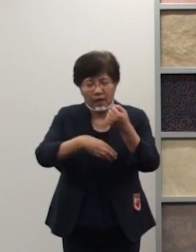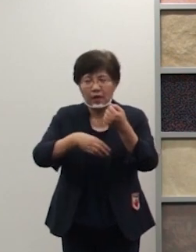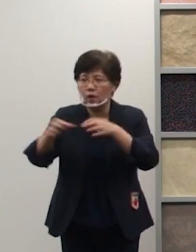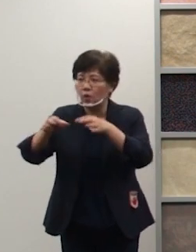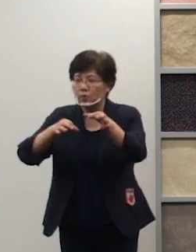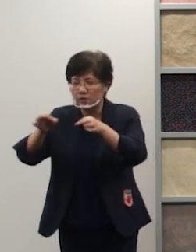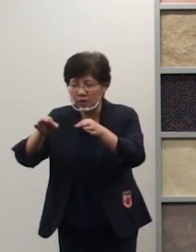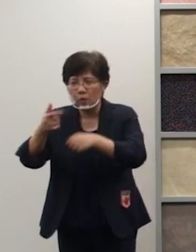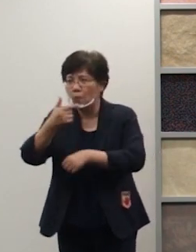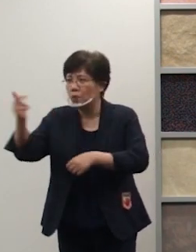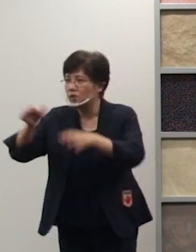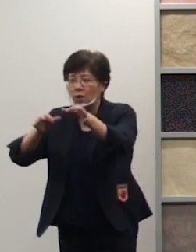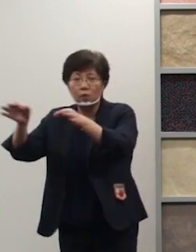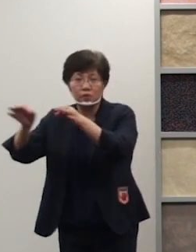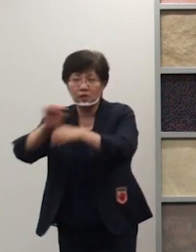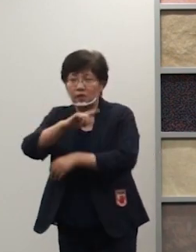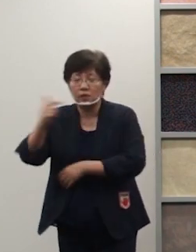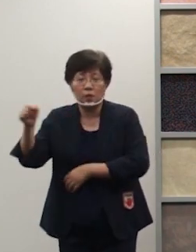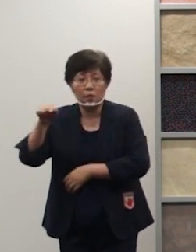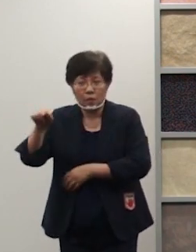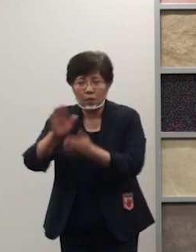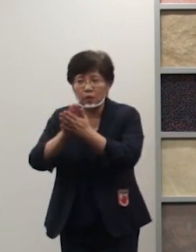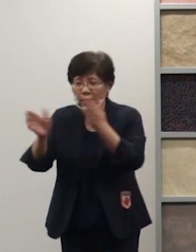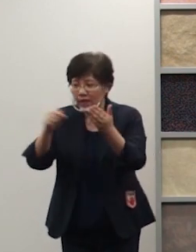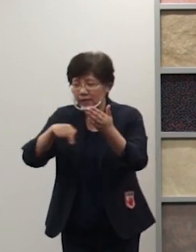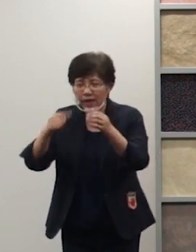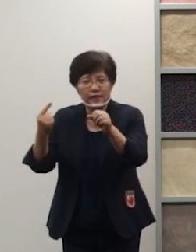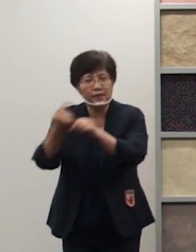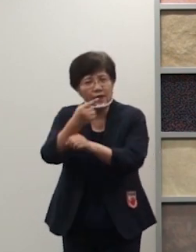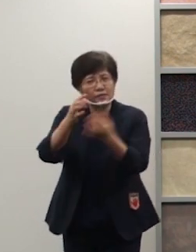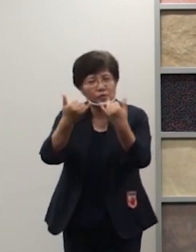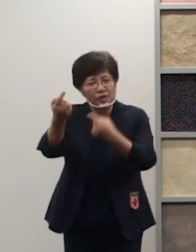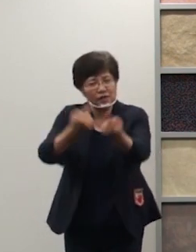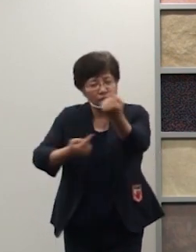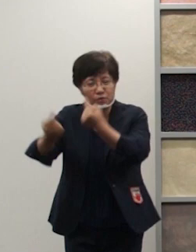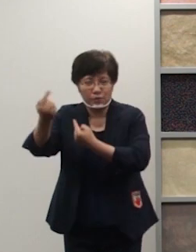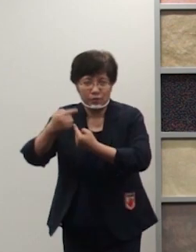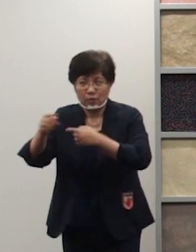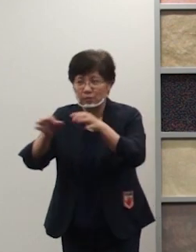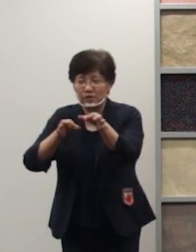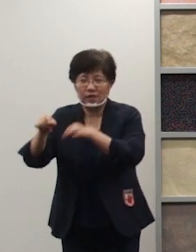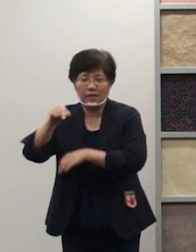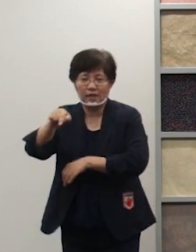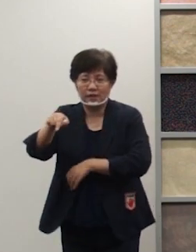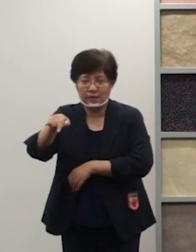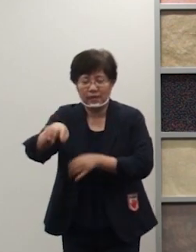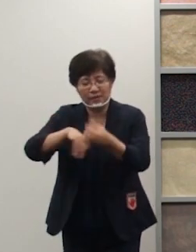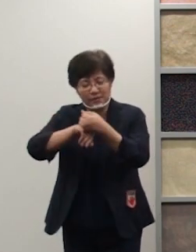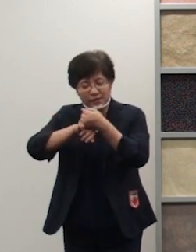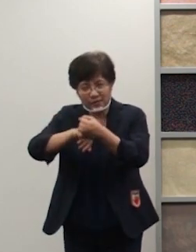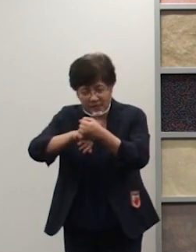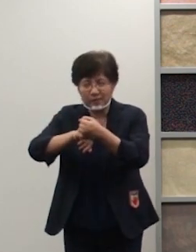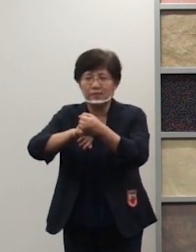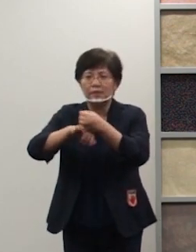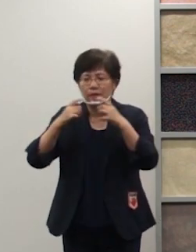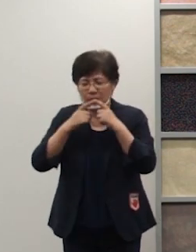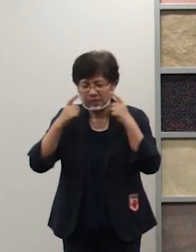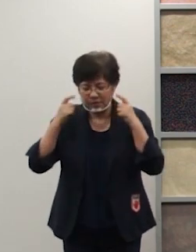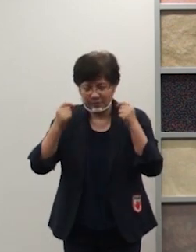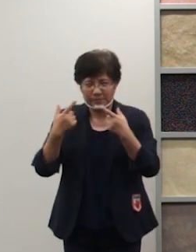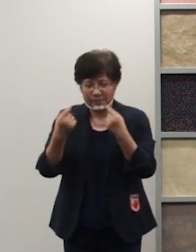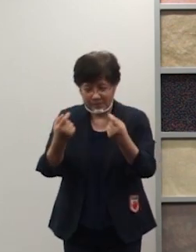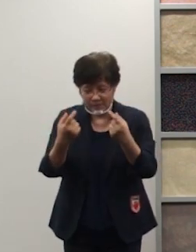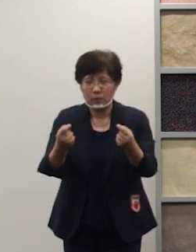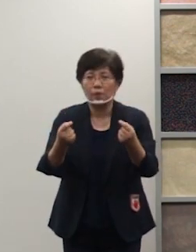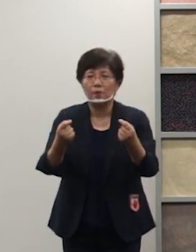ター、百貨店など県内外の多くの方が来訪される施設におきましては、ぜひとも来訪者のマスクの着用